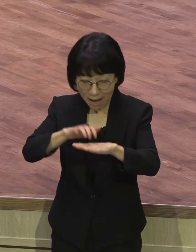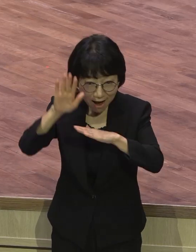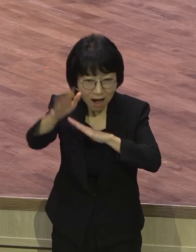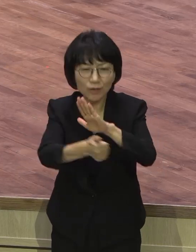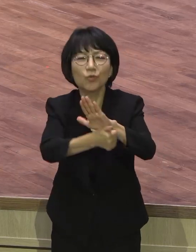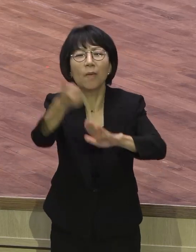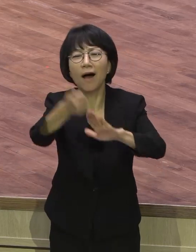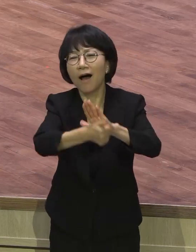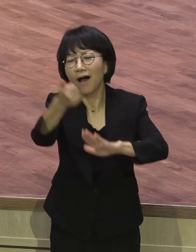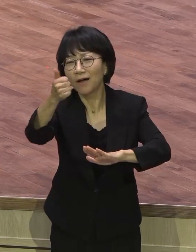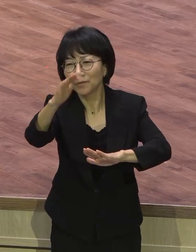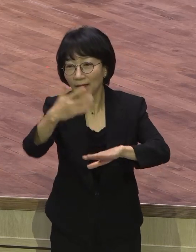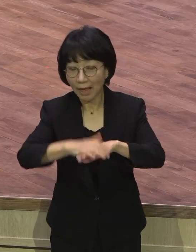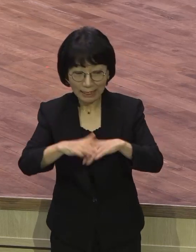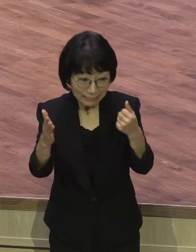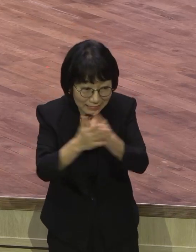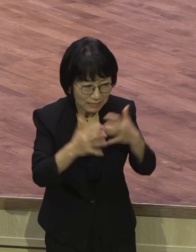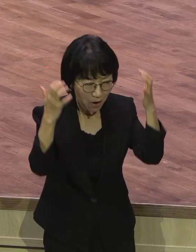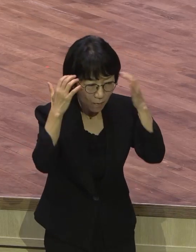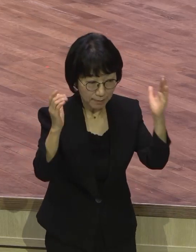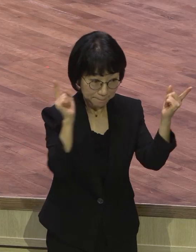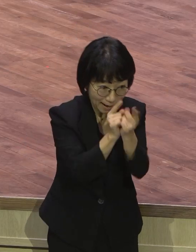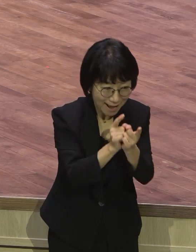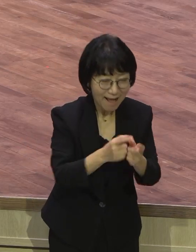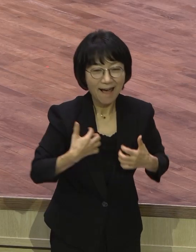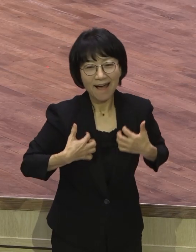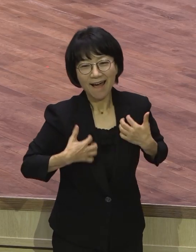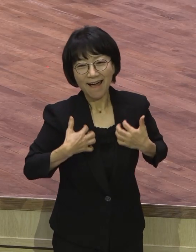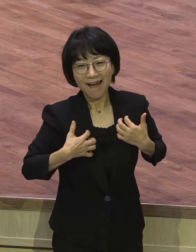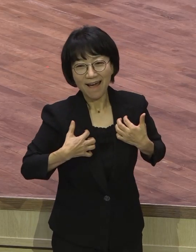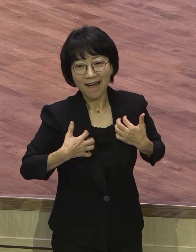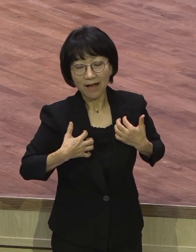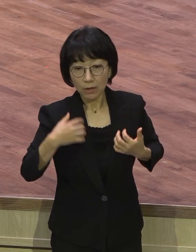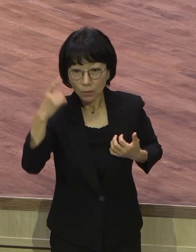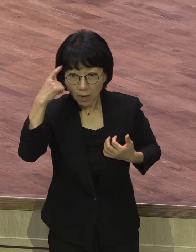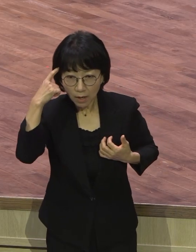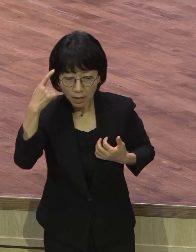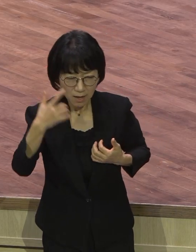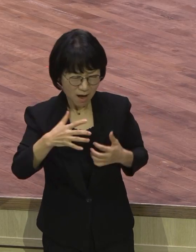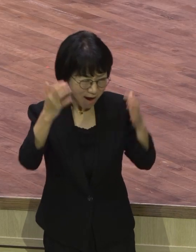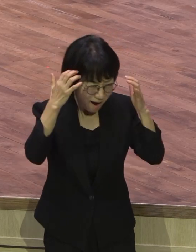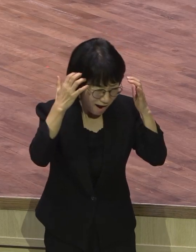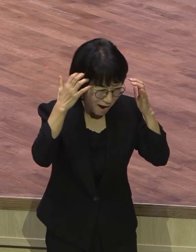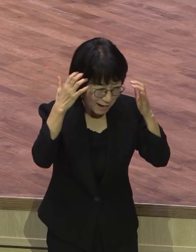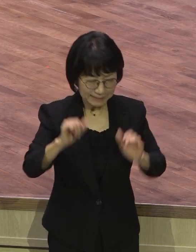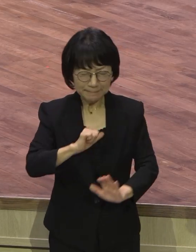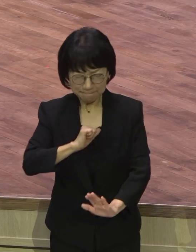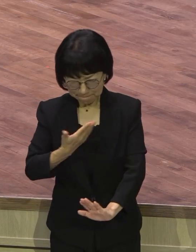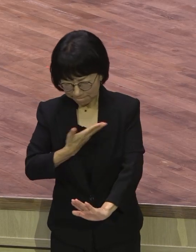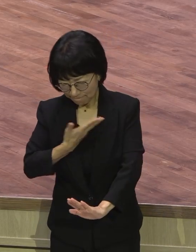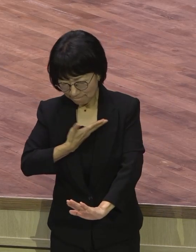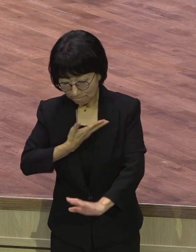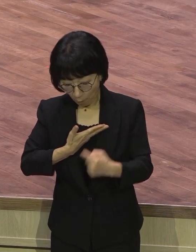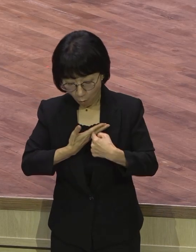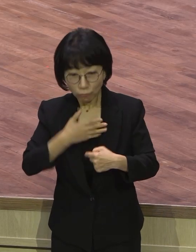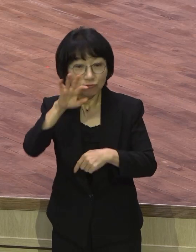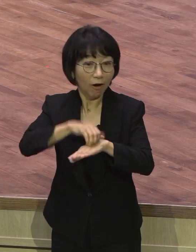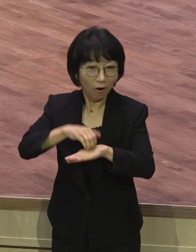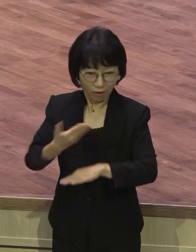환란 중에도 즐거워한다 환란은 우리 인내를 만들어내고 인내 연단 중에서 소망을 보게 하신다 라고